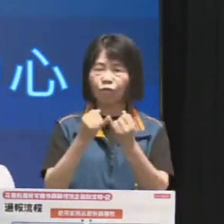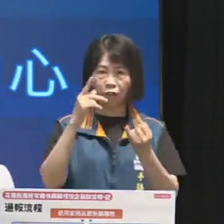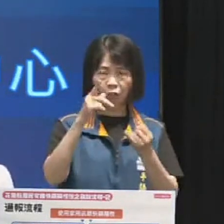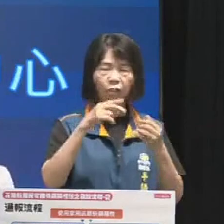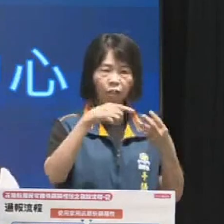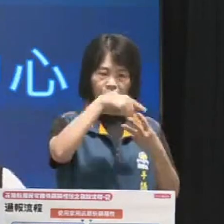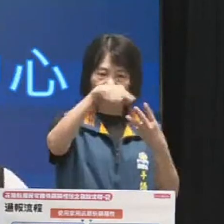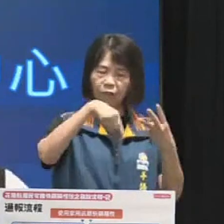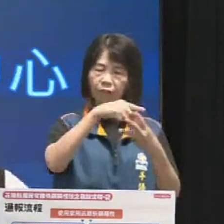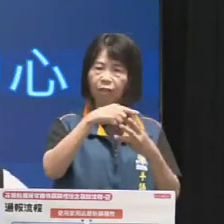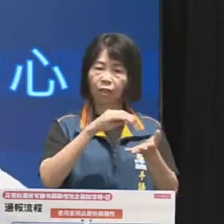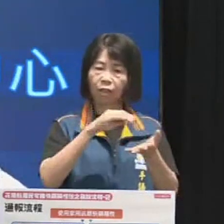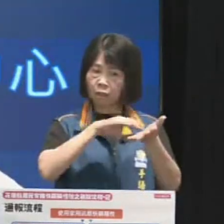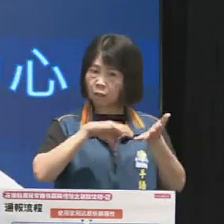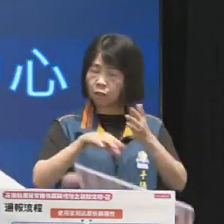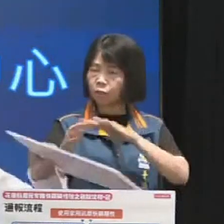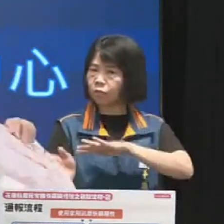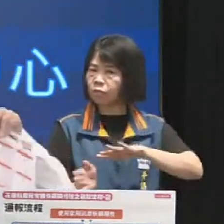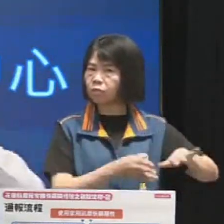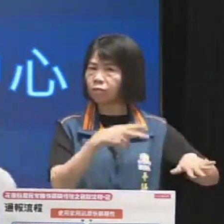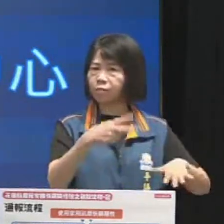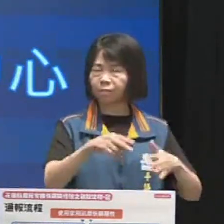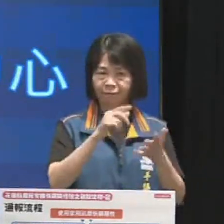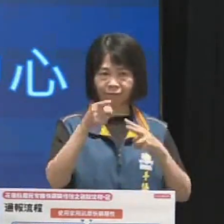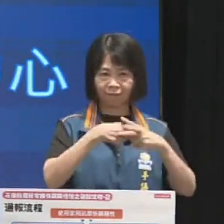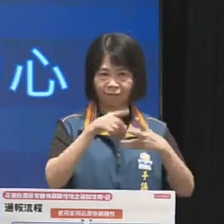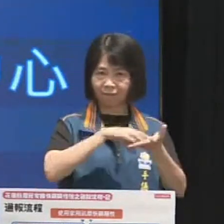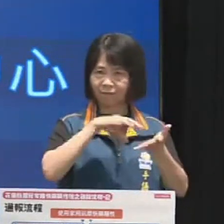在诊所的部分也有